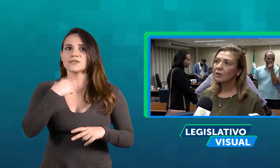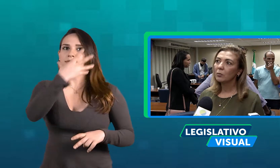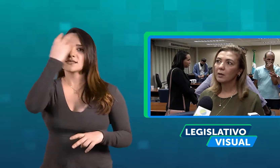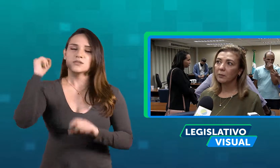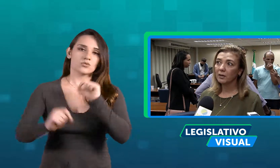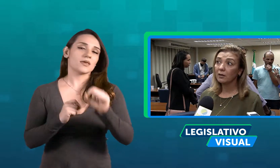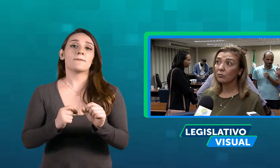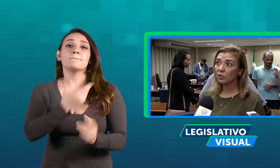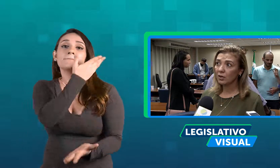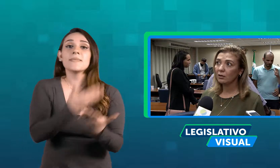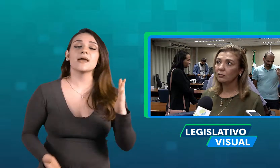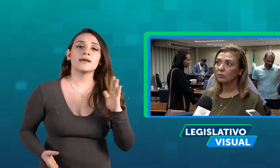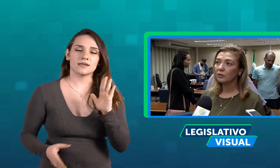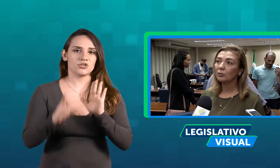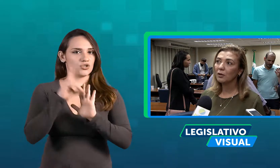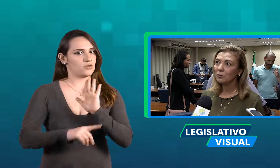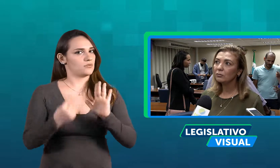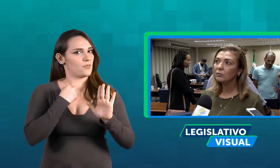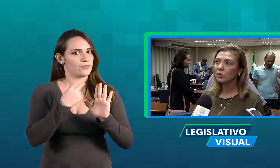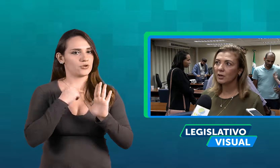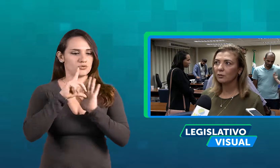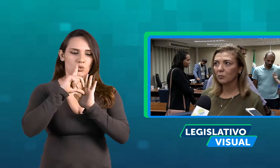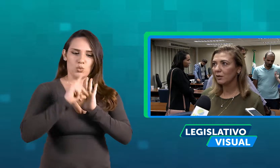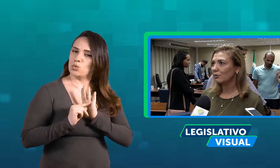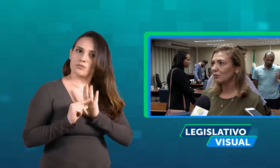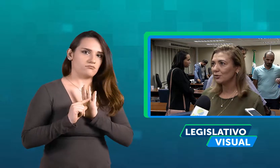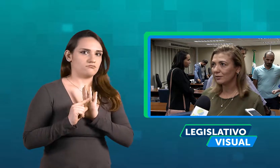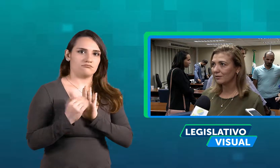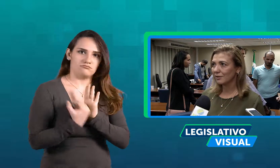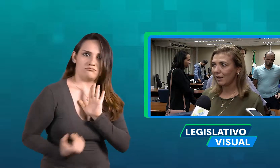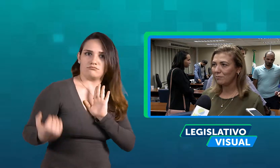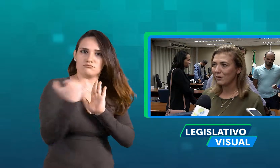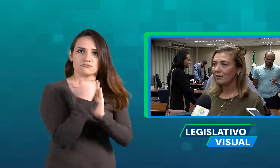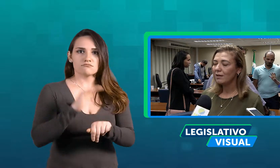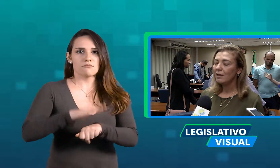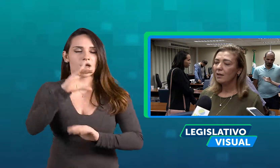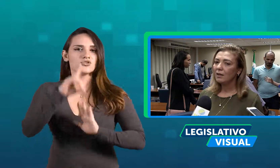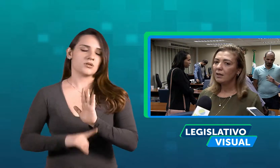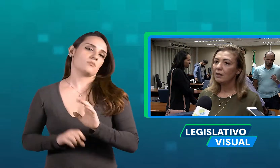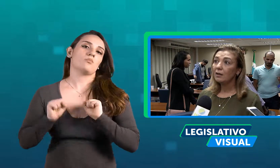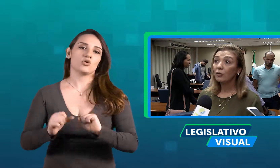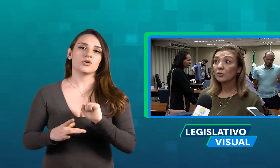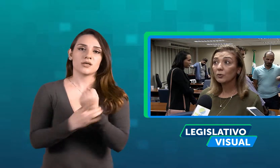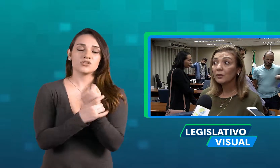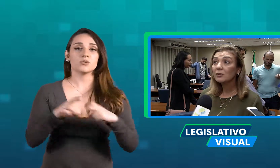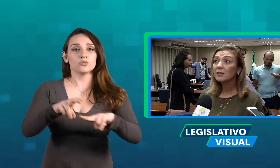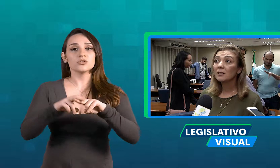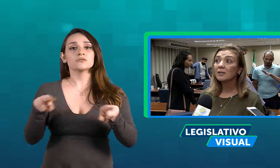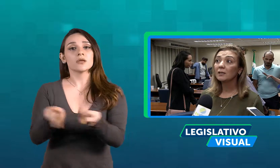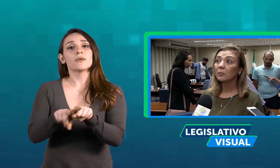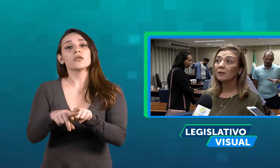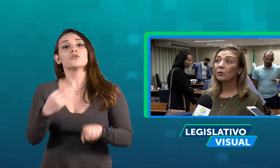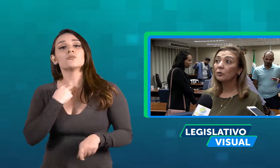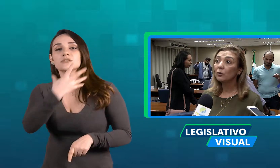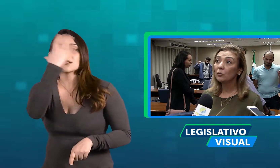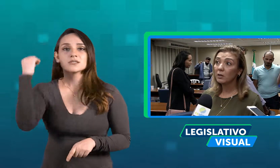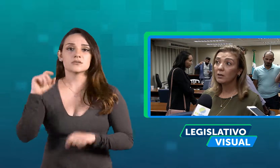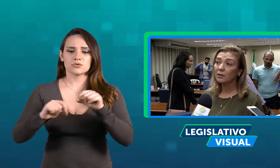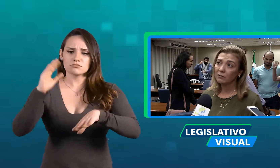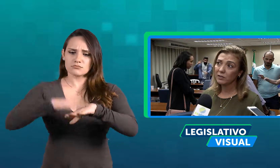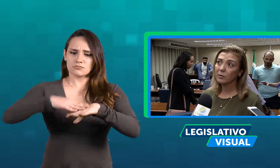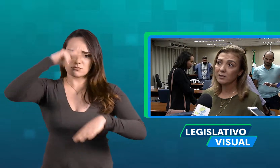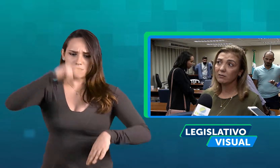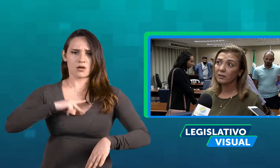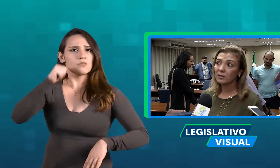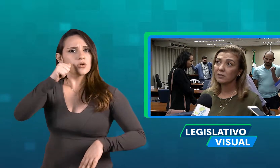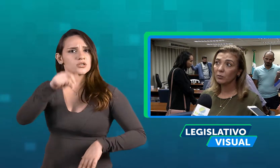deixar nunca que a mulher perca nenhum direito. Então nenhum direito a menos sempre. E nós não podemos esquecer também da autonomia